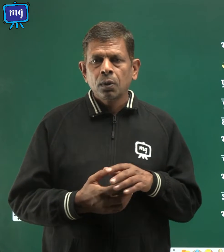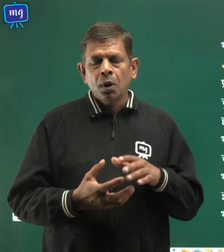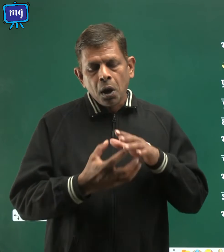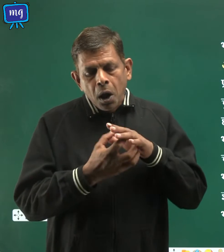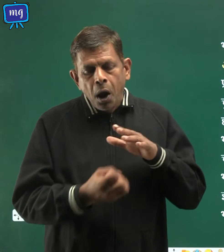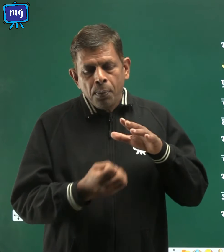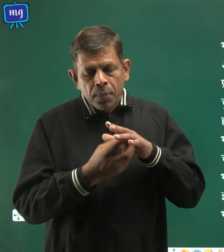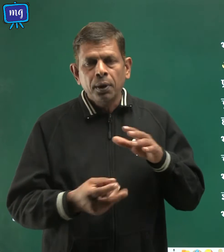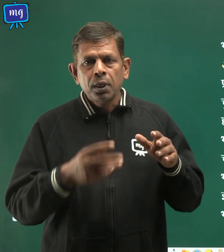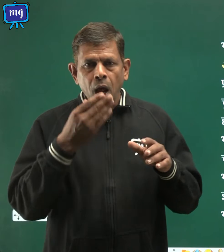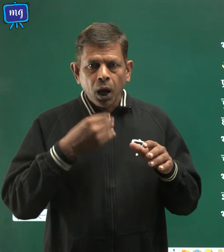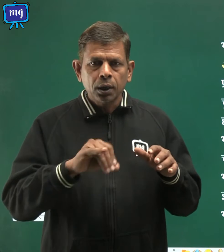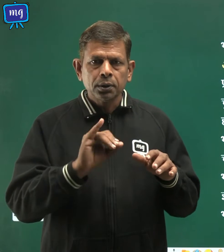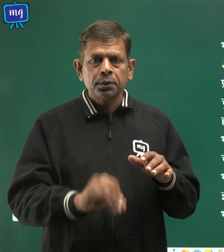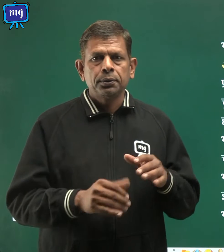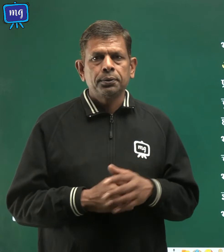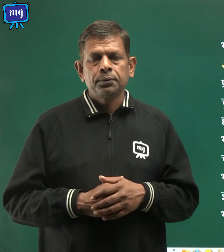अंतःस्यंदन कहलाता है।